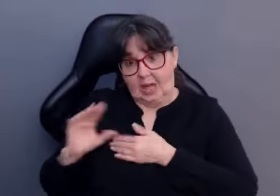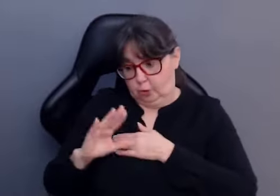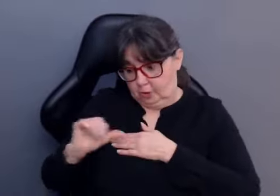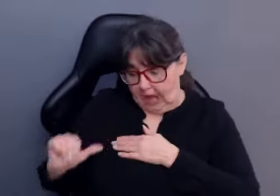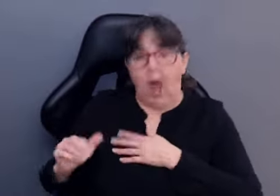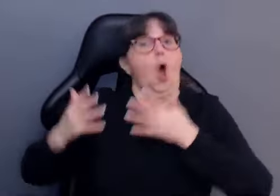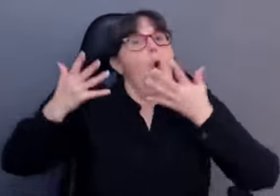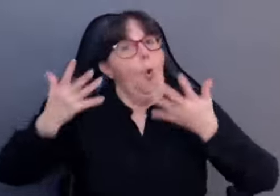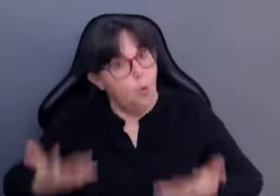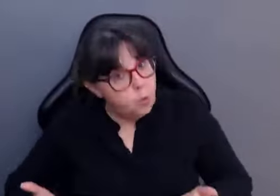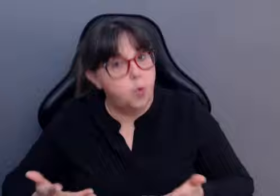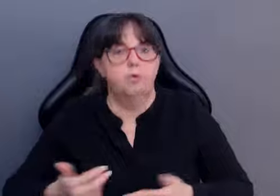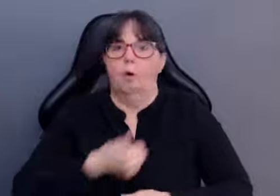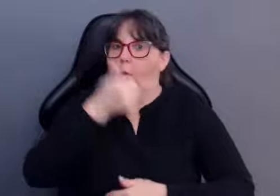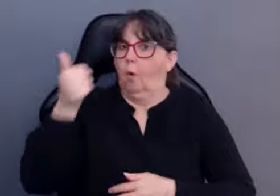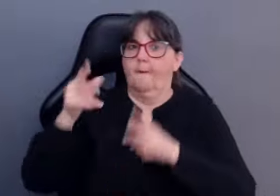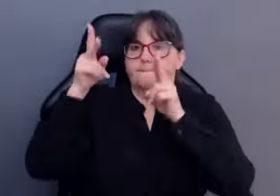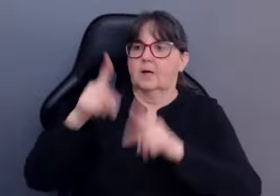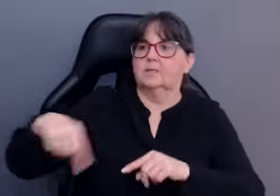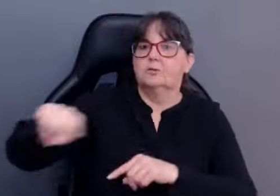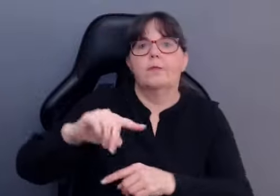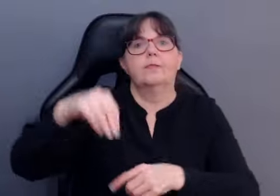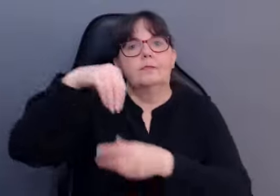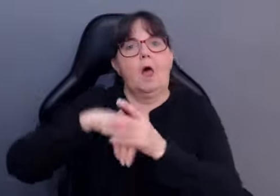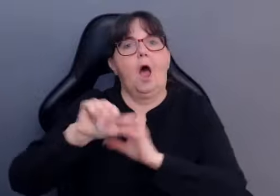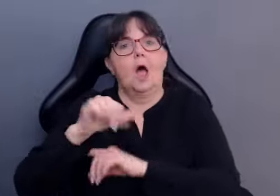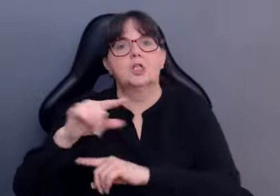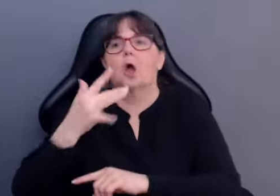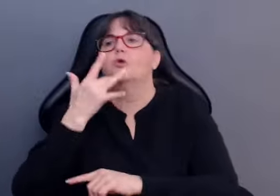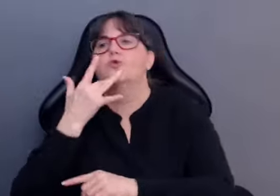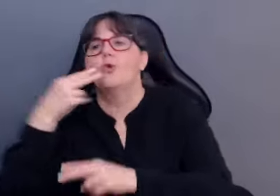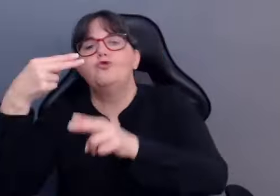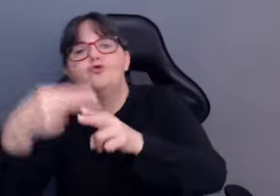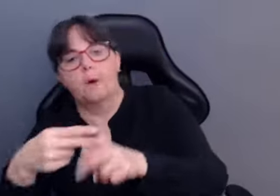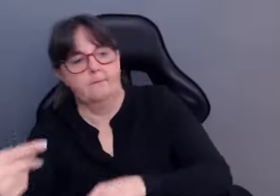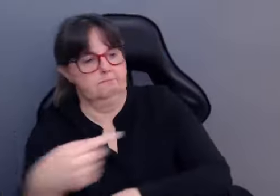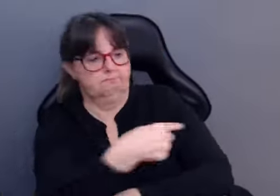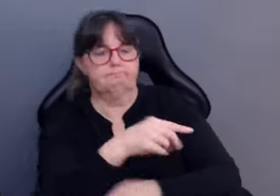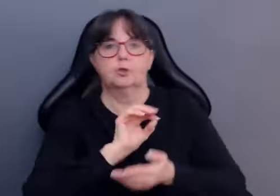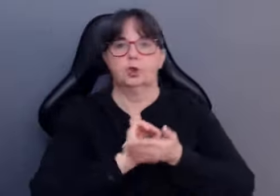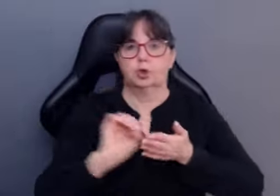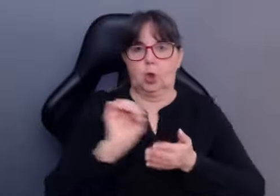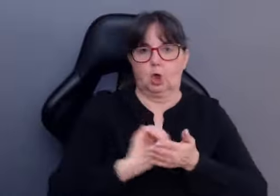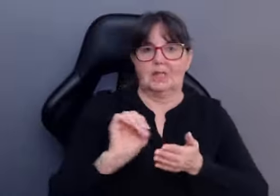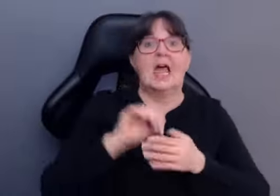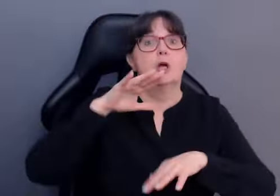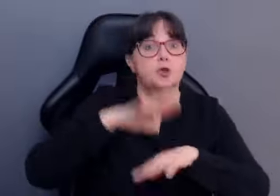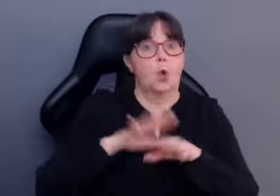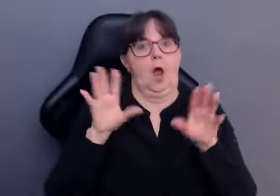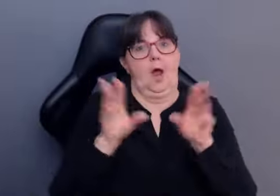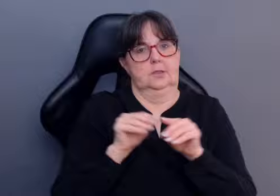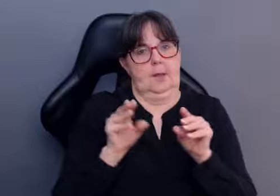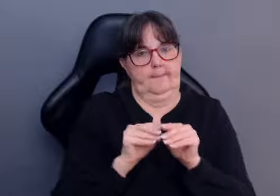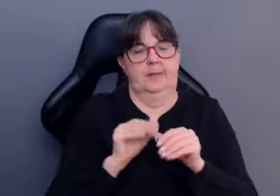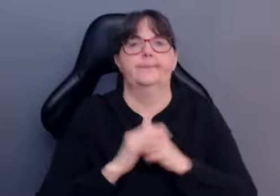personne élue par les membres présents peut agir comme secrétaire des assemblées des membres.